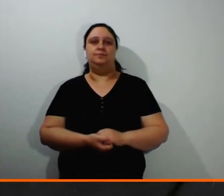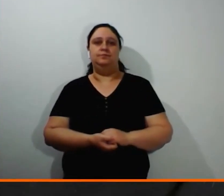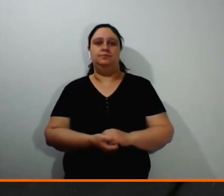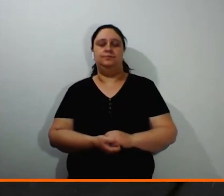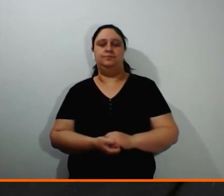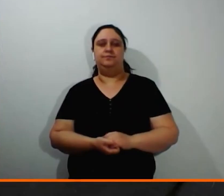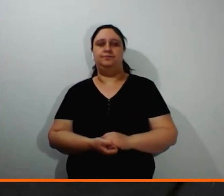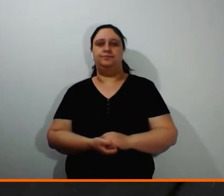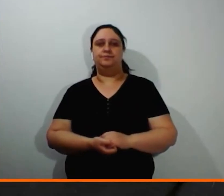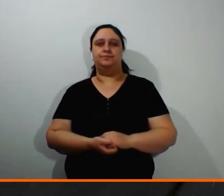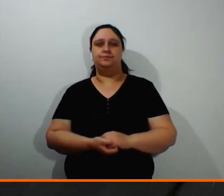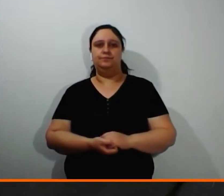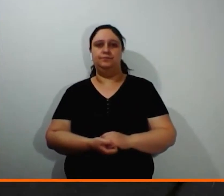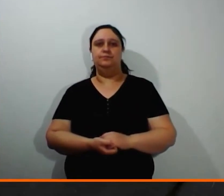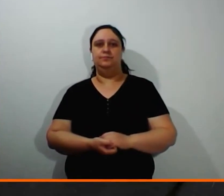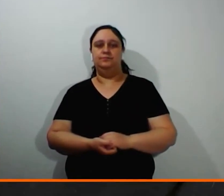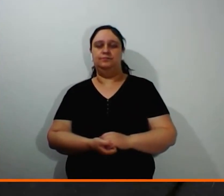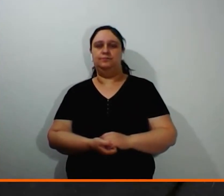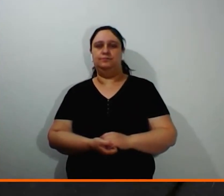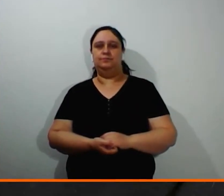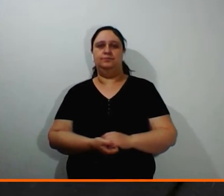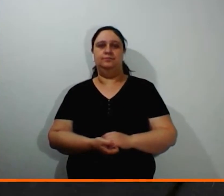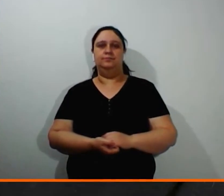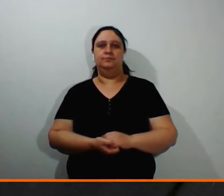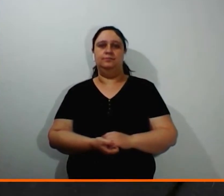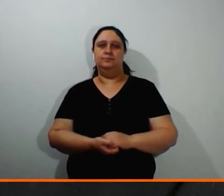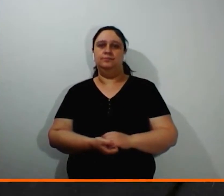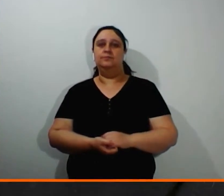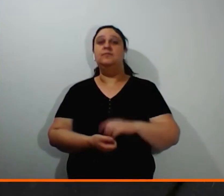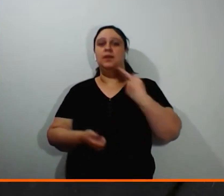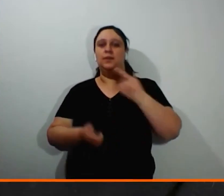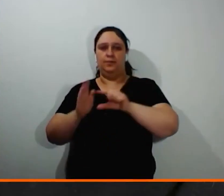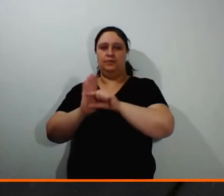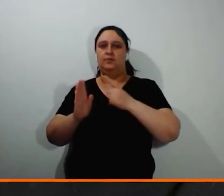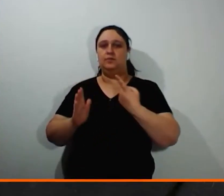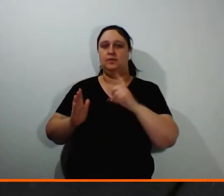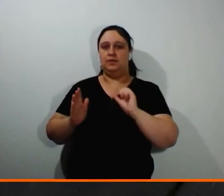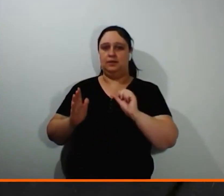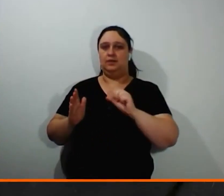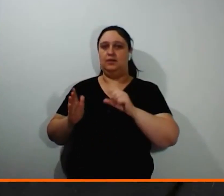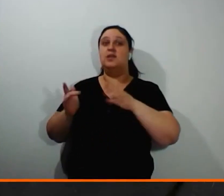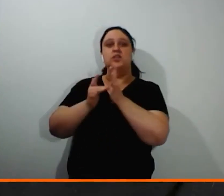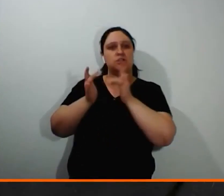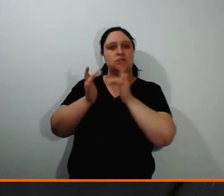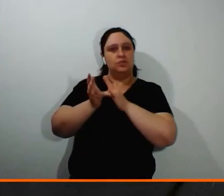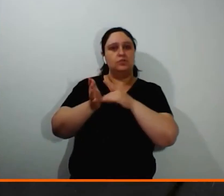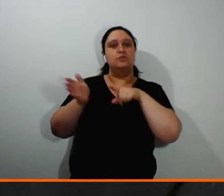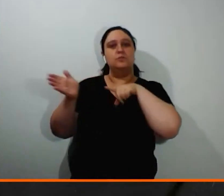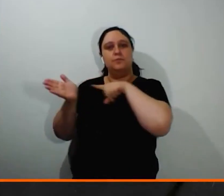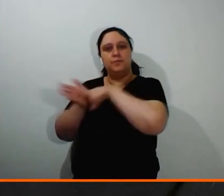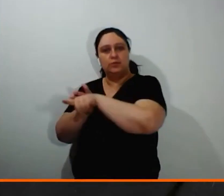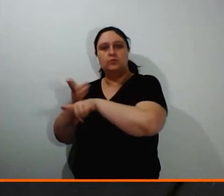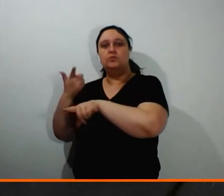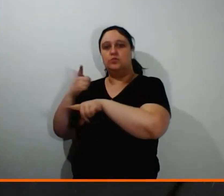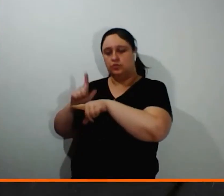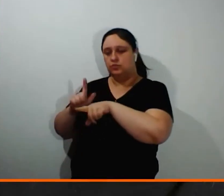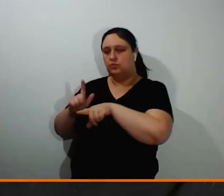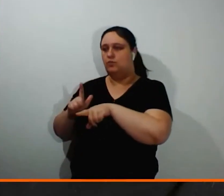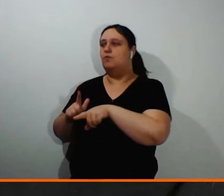da igreja. E versículo 16, tornou a perguntar-lhe pela segunda vez: Simão, filho de